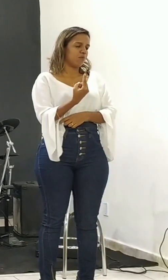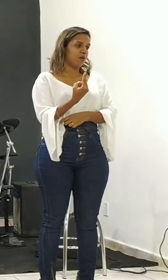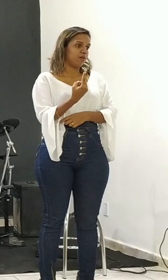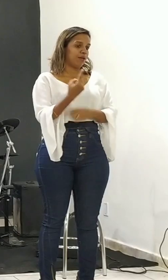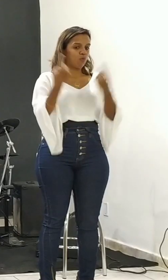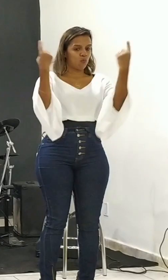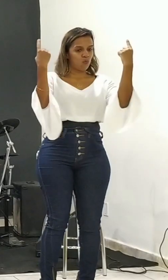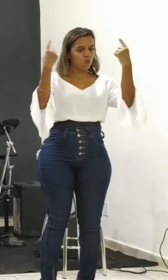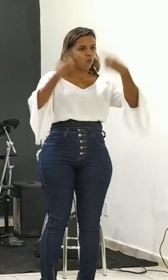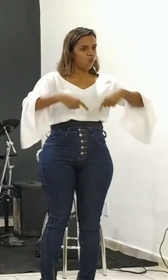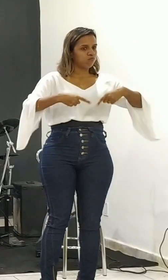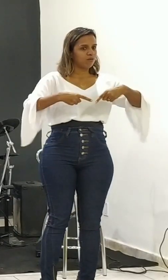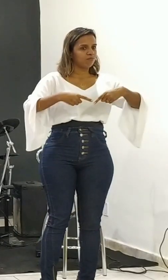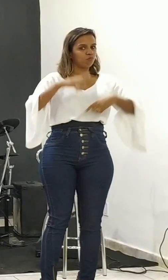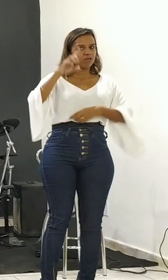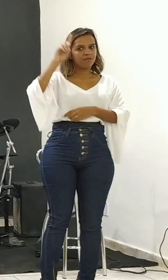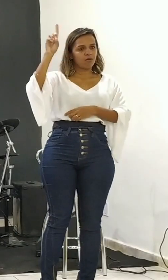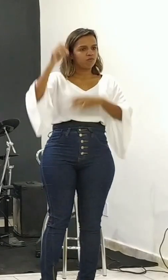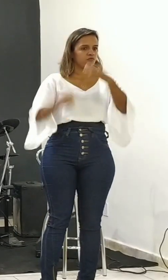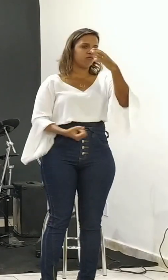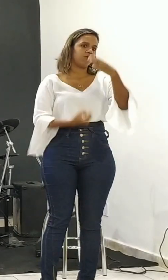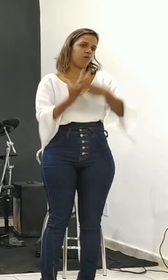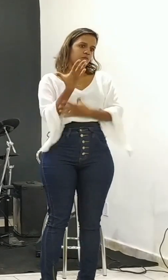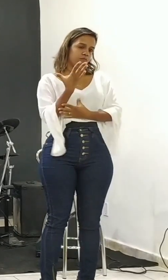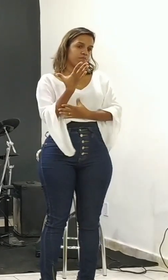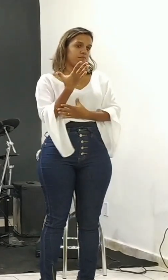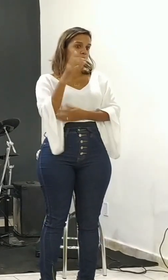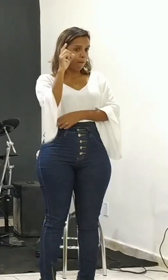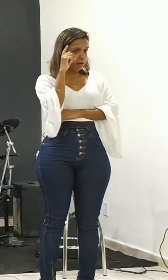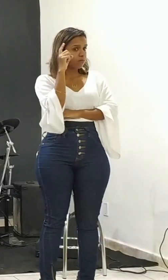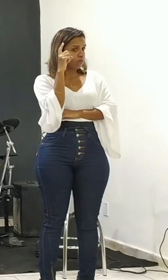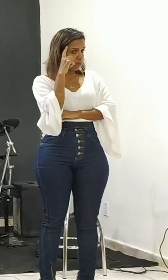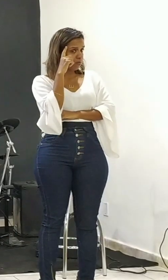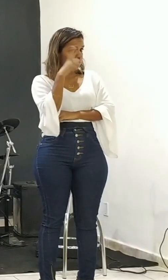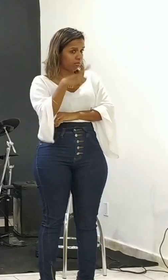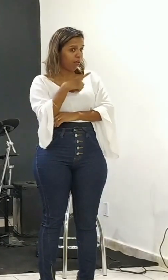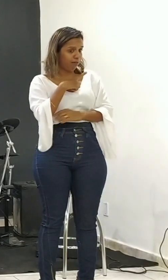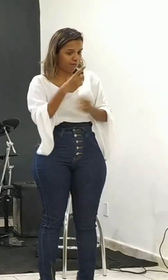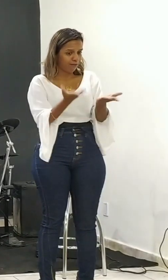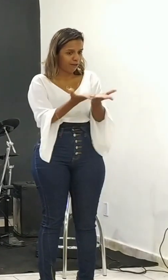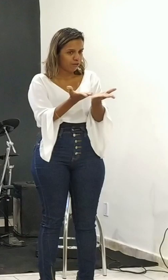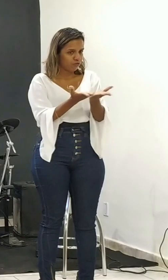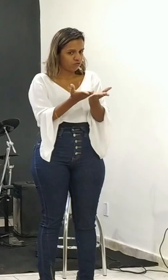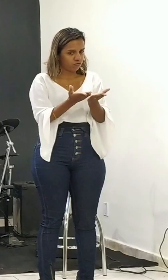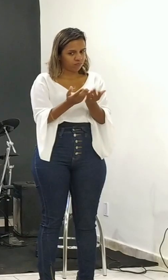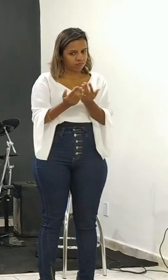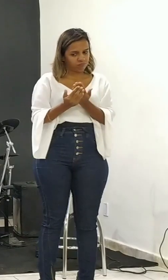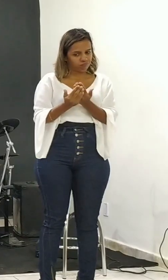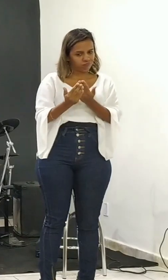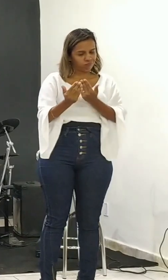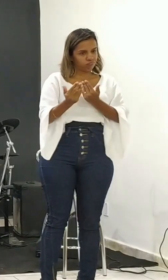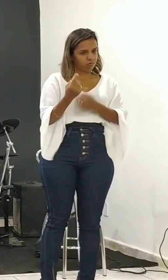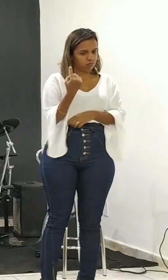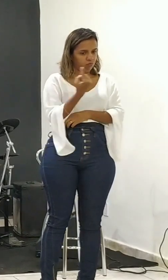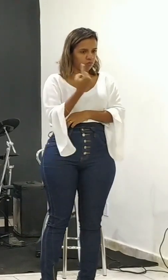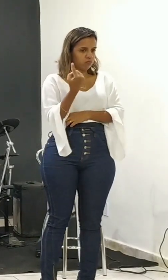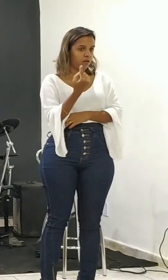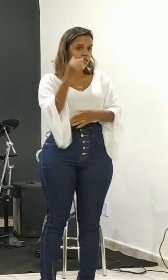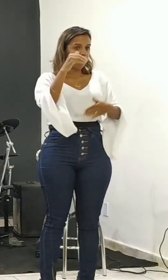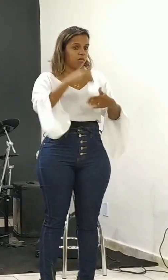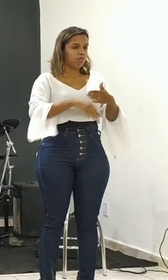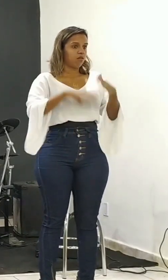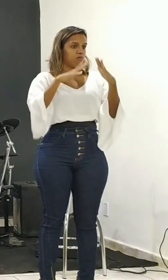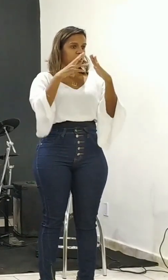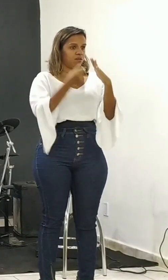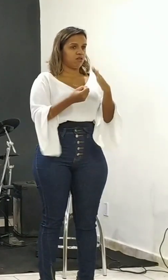criou. Pensa bem nisso. Porque tem crentes se isolando, né, irmãos? Tem pessoas que estão dentro da